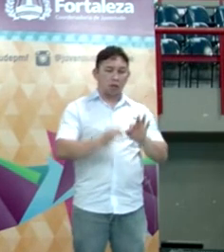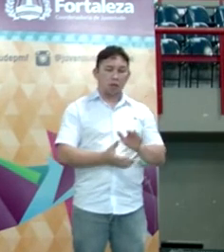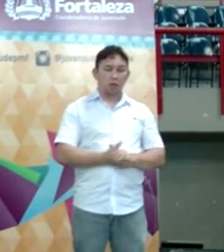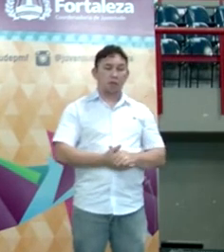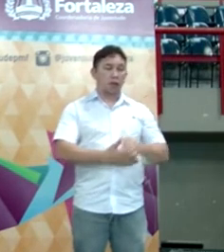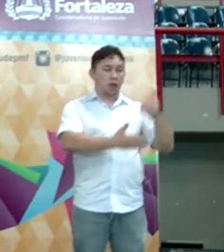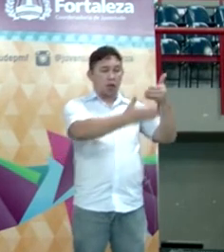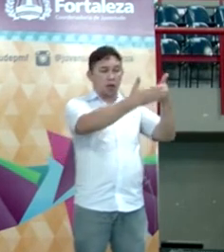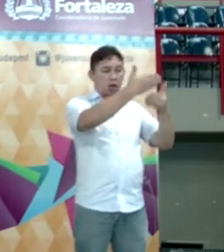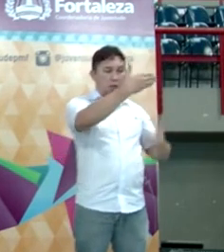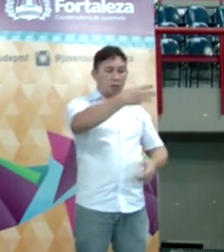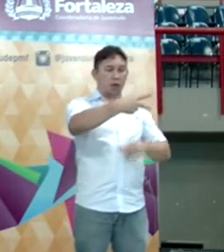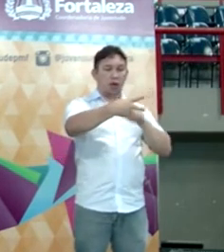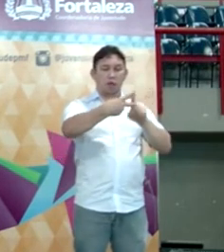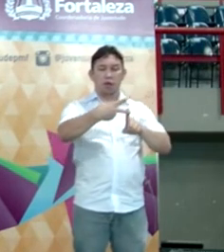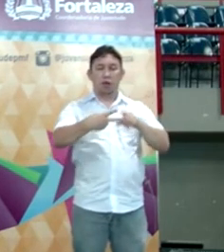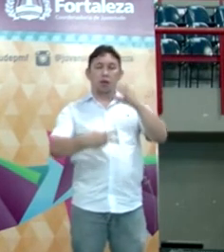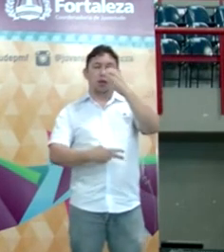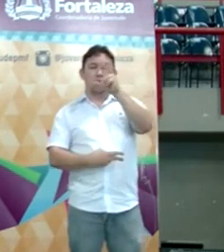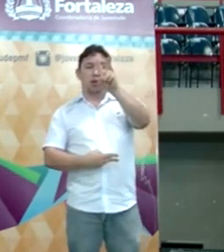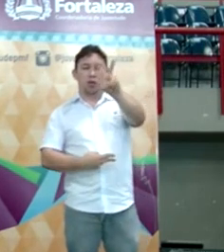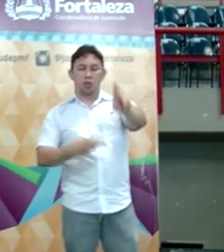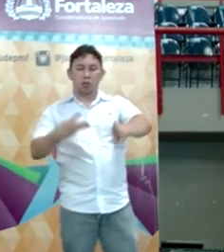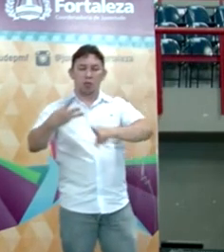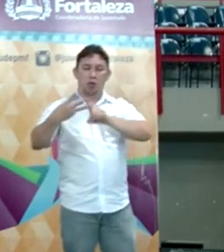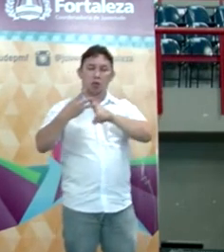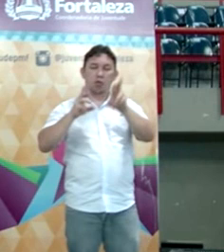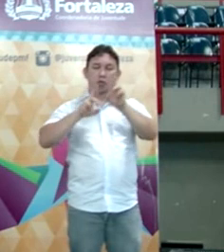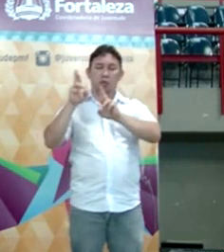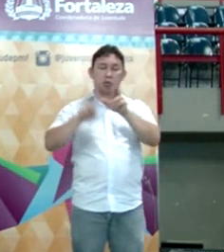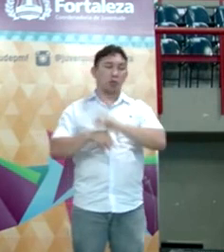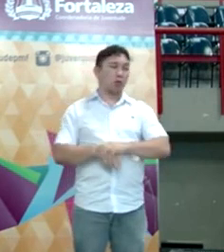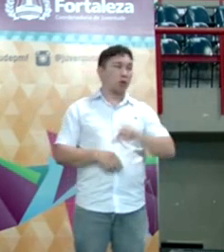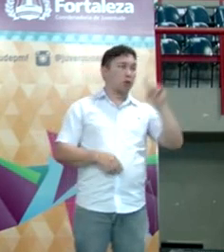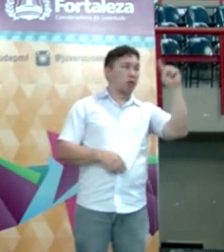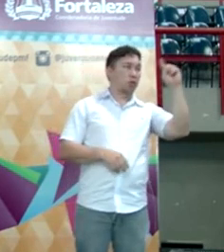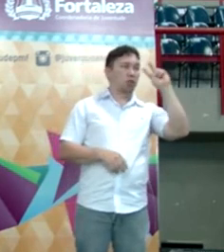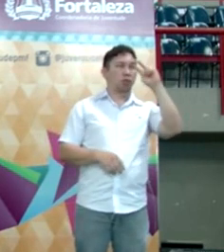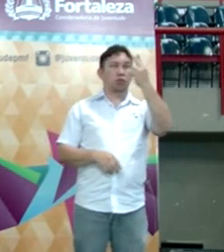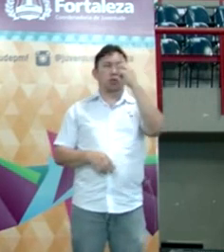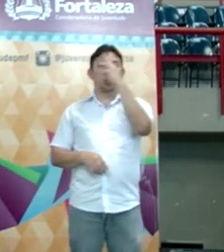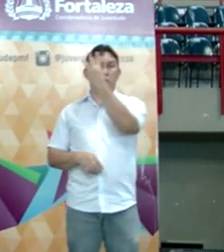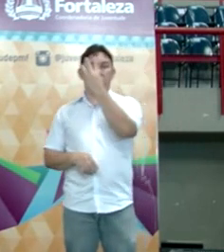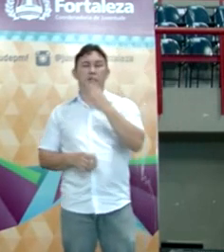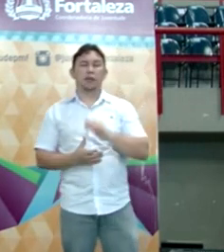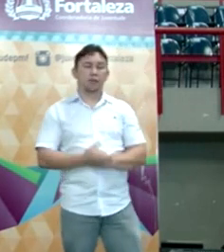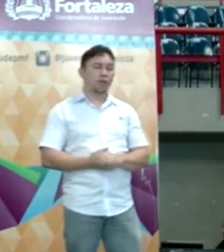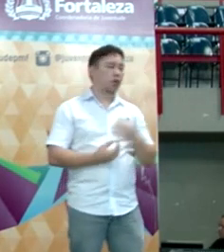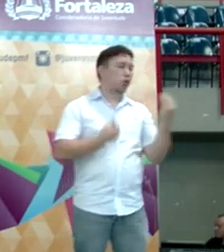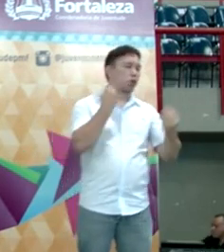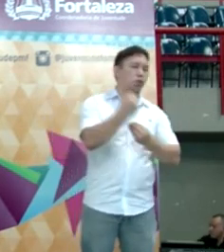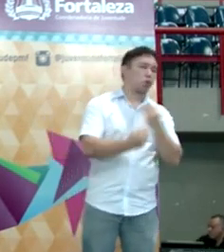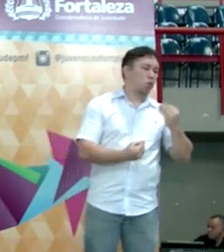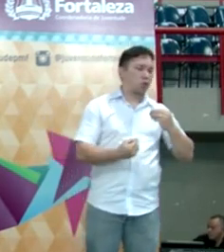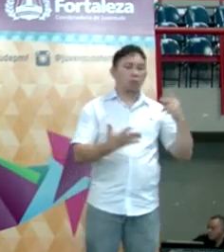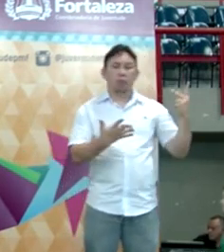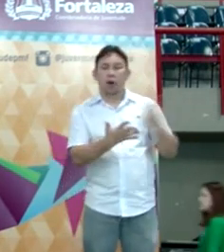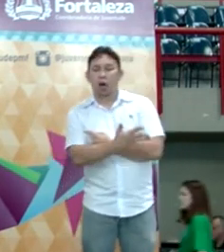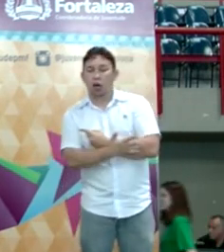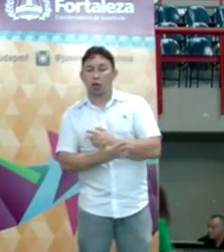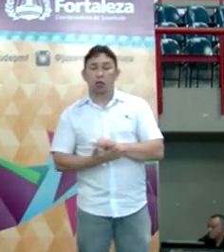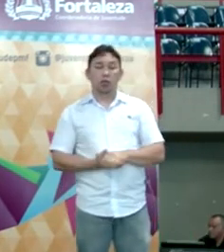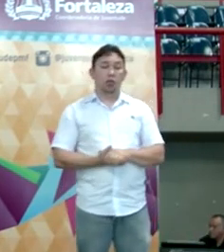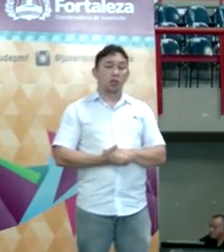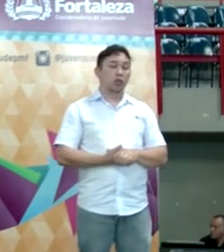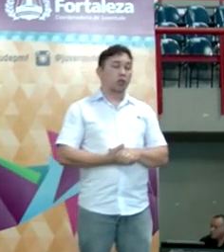Tem a prova, tem o currículo e tem a entrevista. Ele vai passar por 3 instrumentos. Pessoal, o que é que acontece se